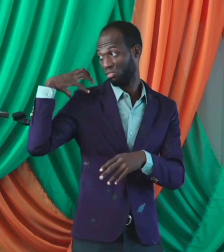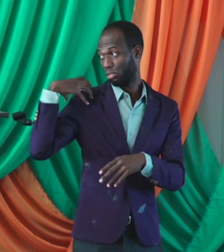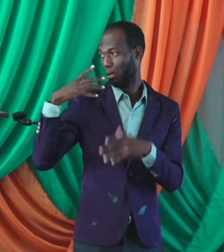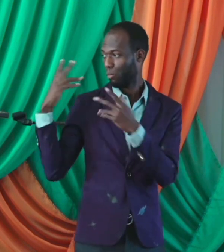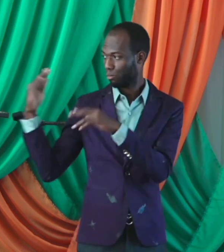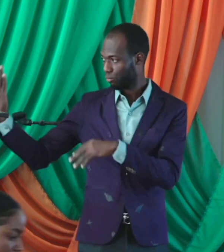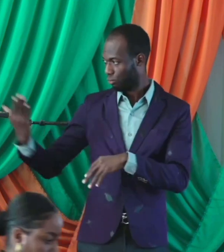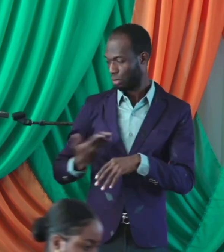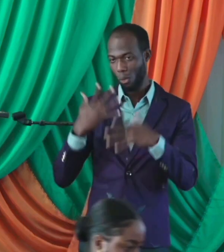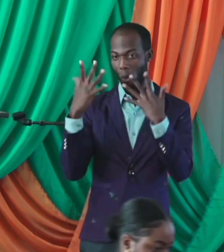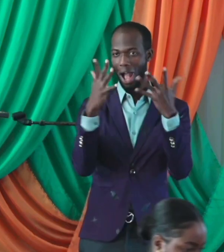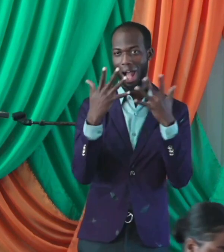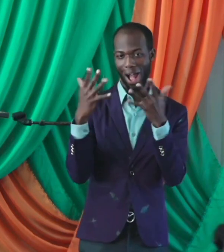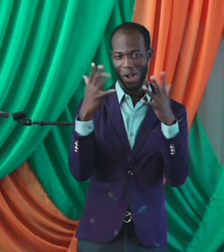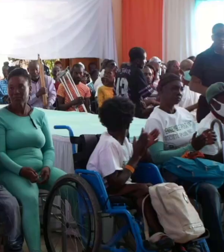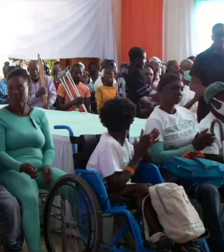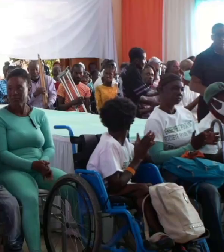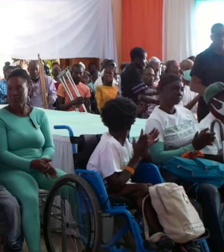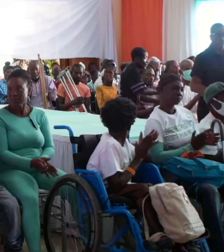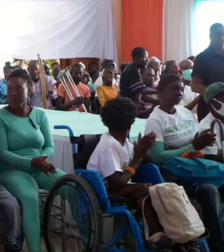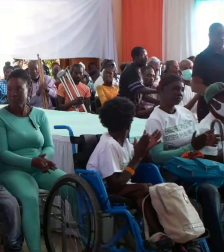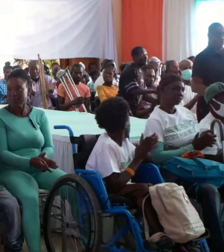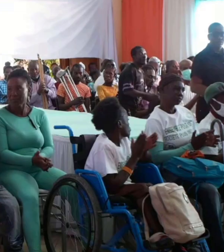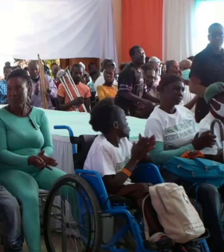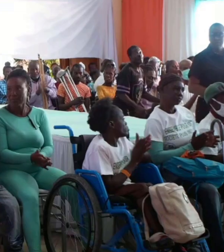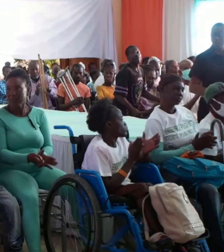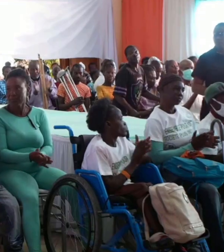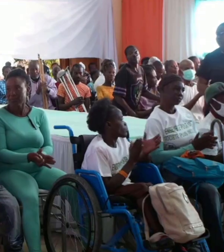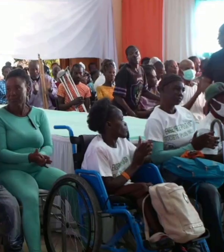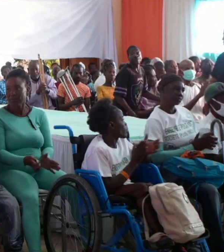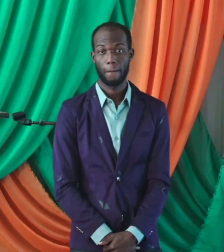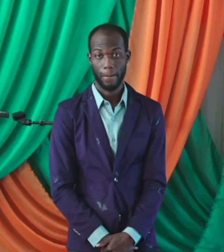demandé pour nous applaudir. Applaudis très fort dans la première intervention. Merci.